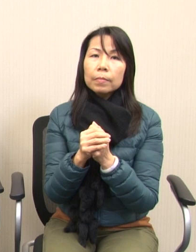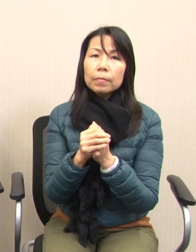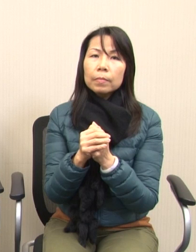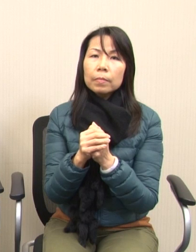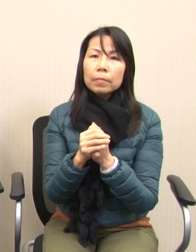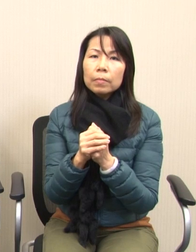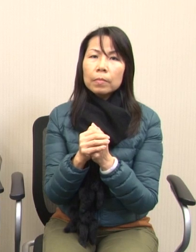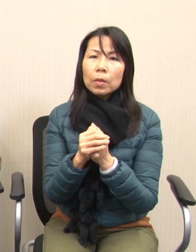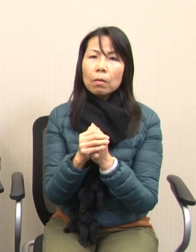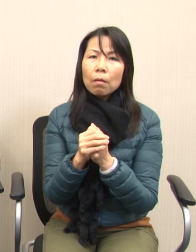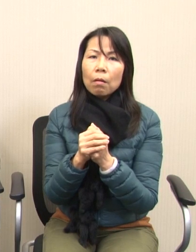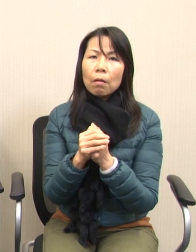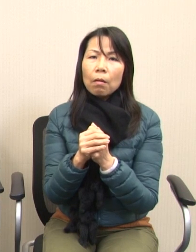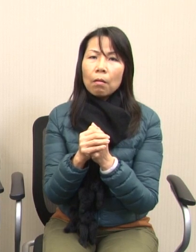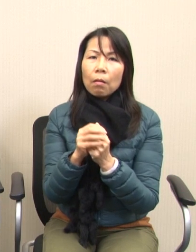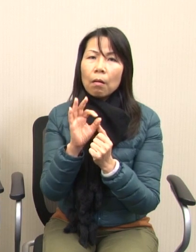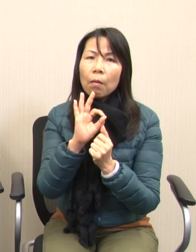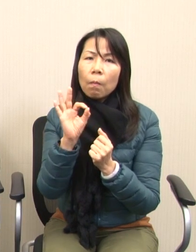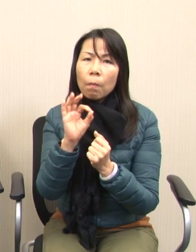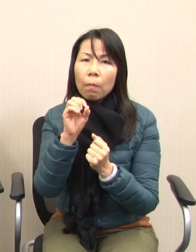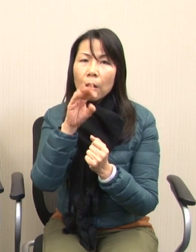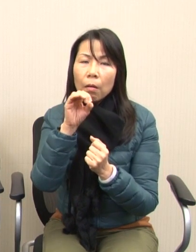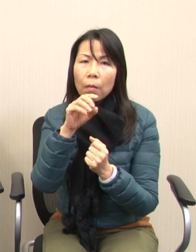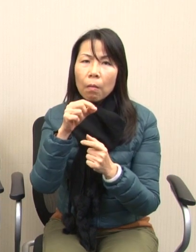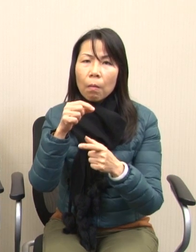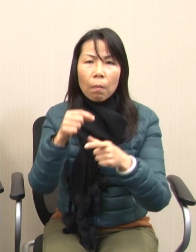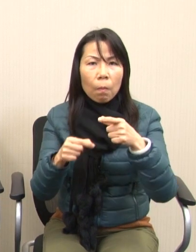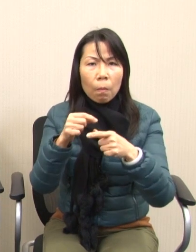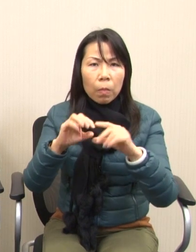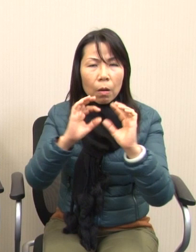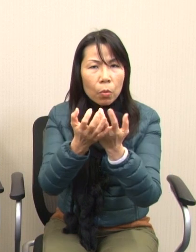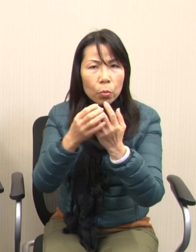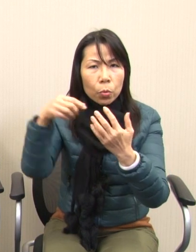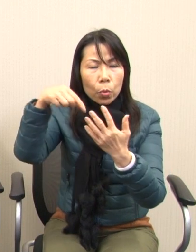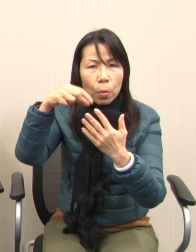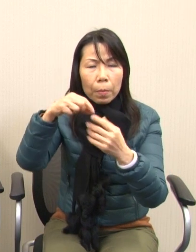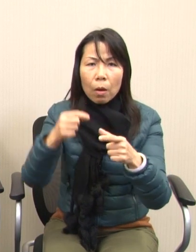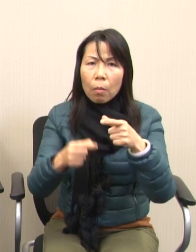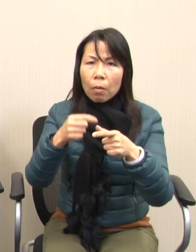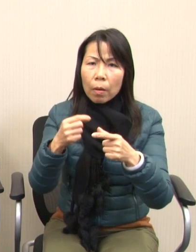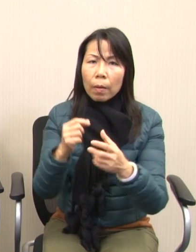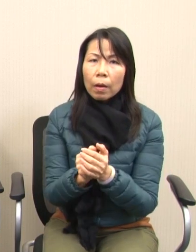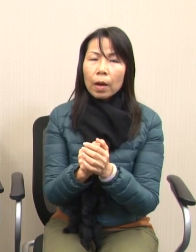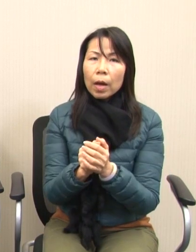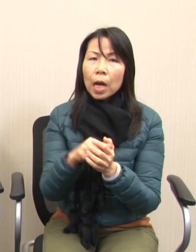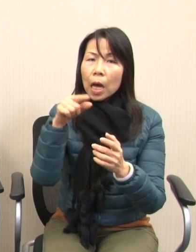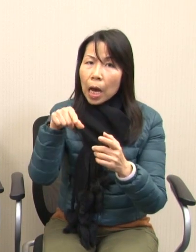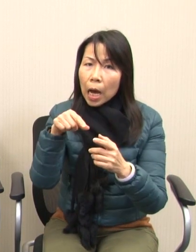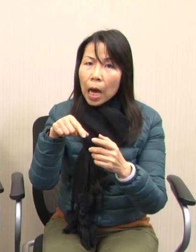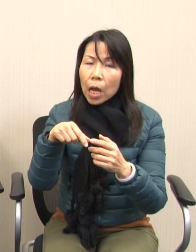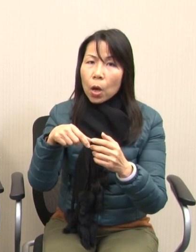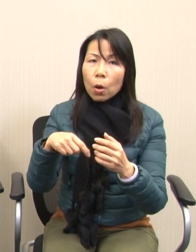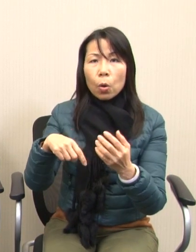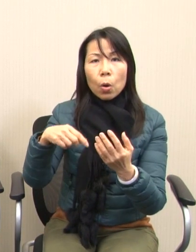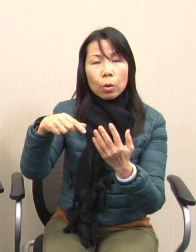我唔係講個小圈子選舉公唔公義，係小圈子選舉裏邊嘅選民有冇公義？